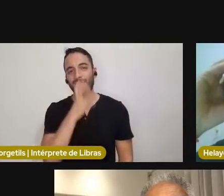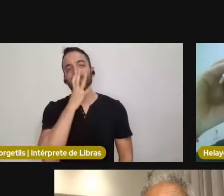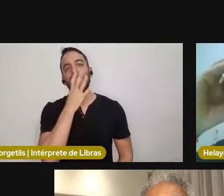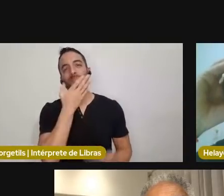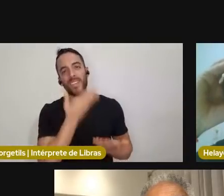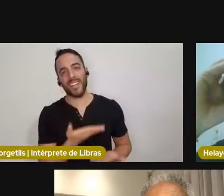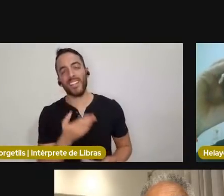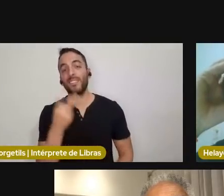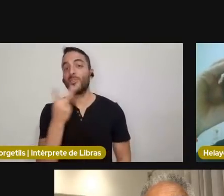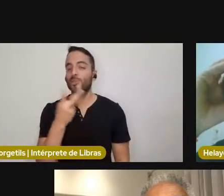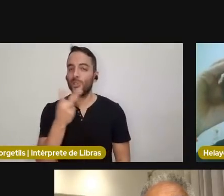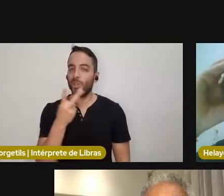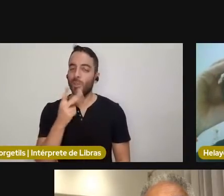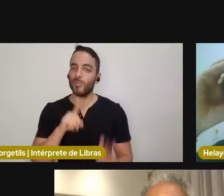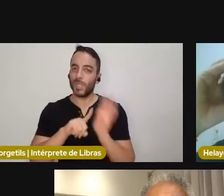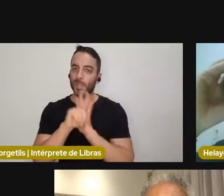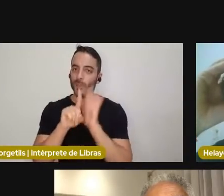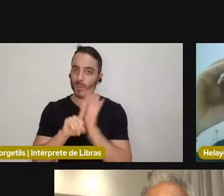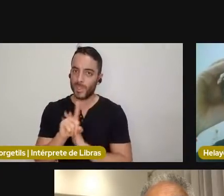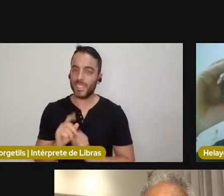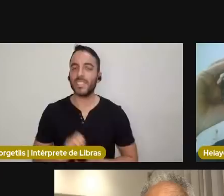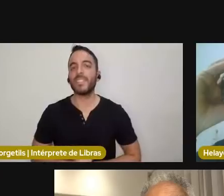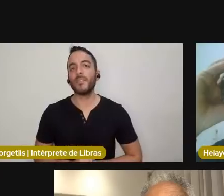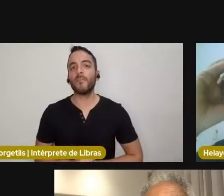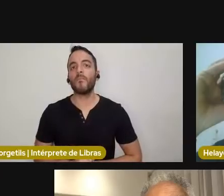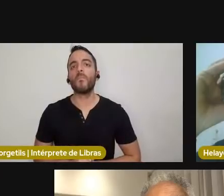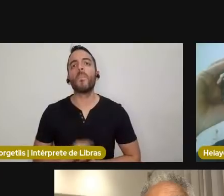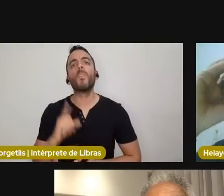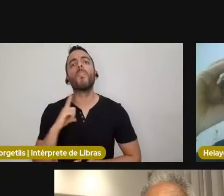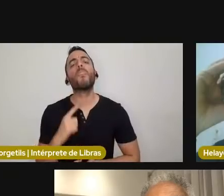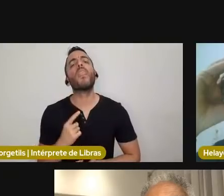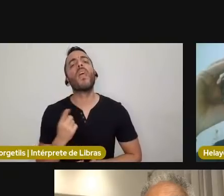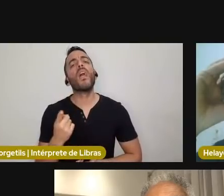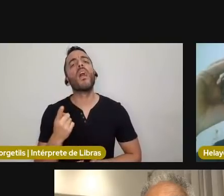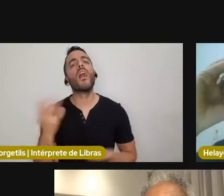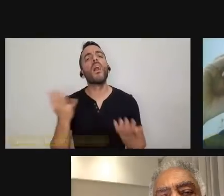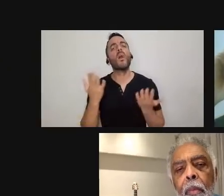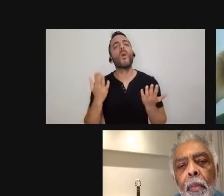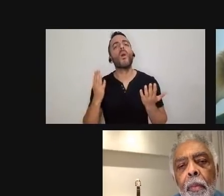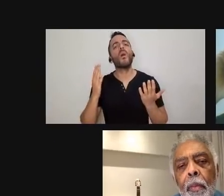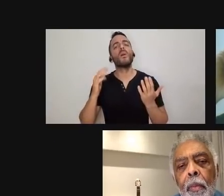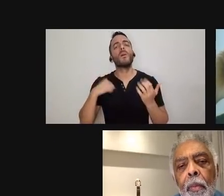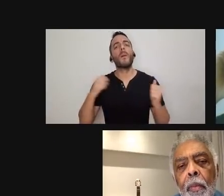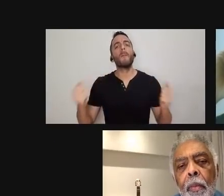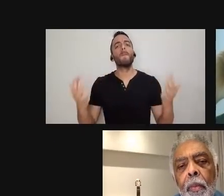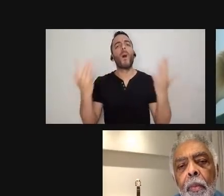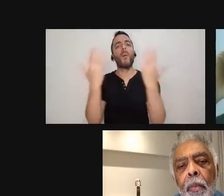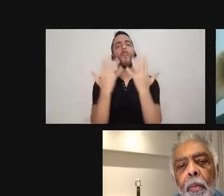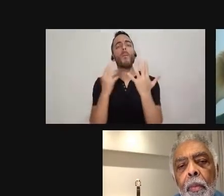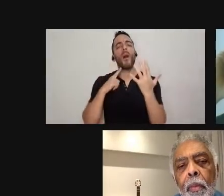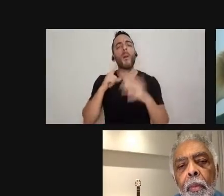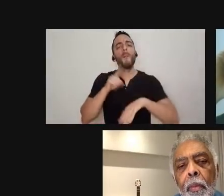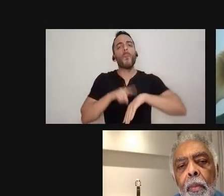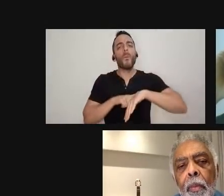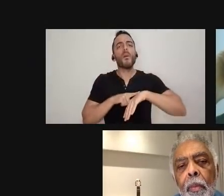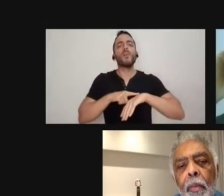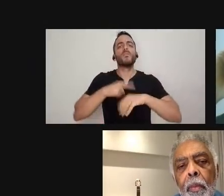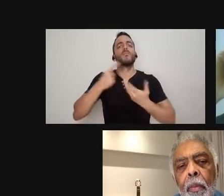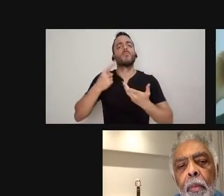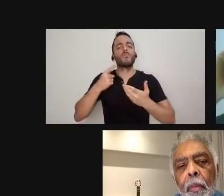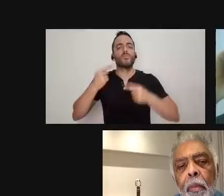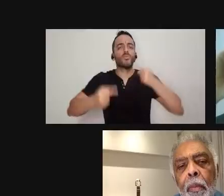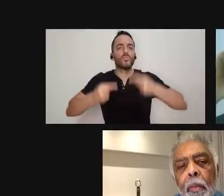ambos. Trazer amplo público para espaços de discussão tão rico e diversos como